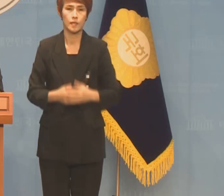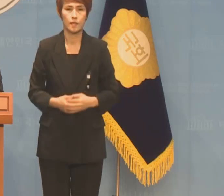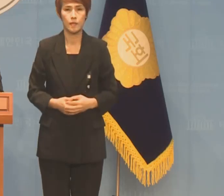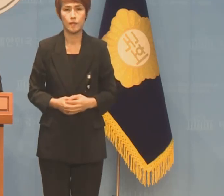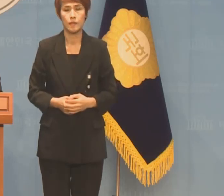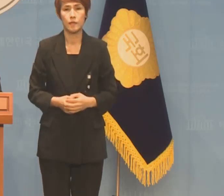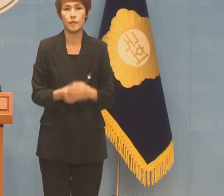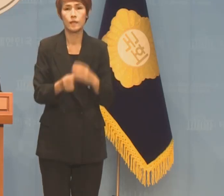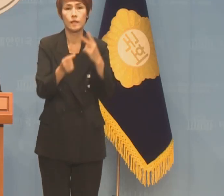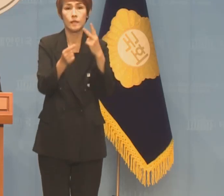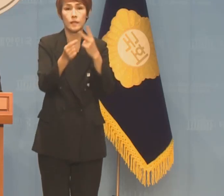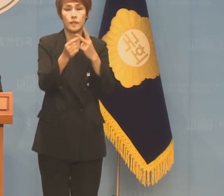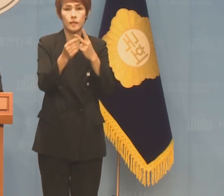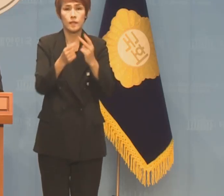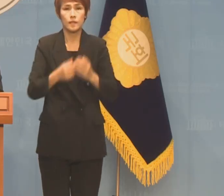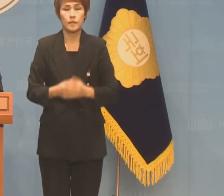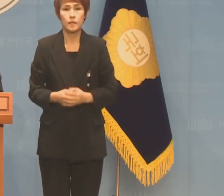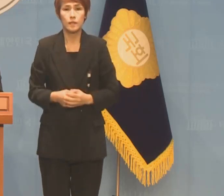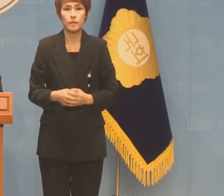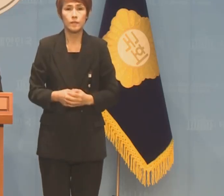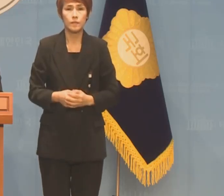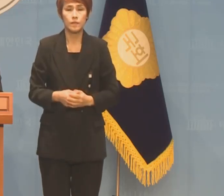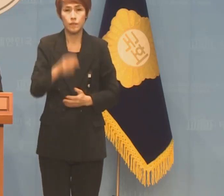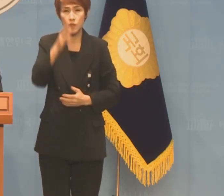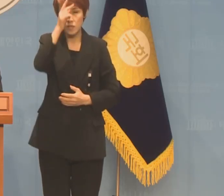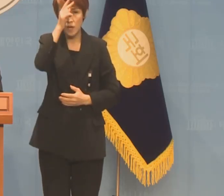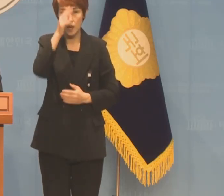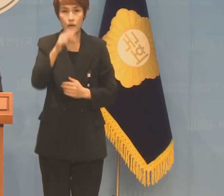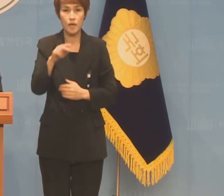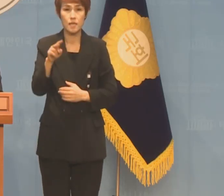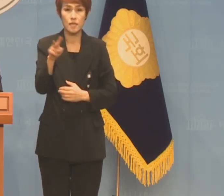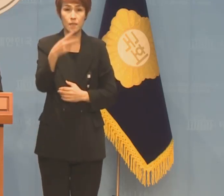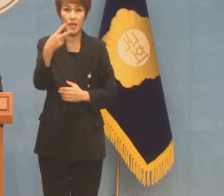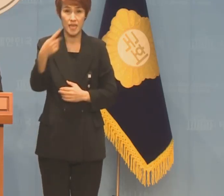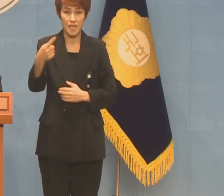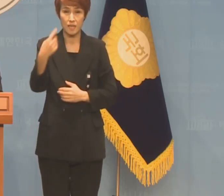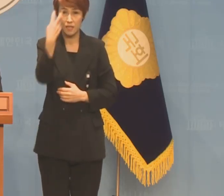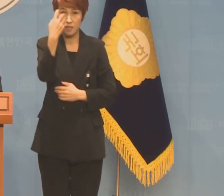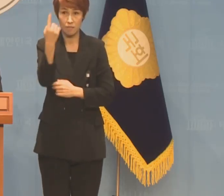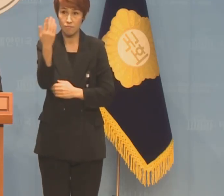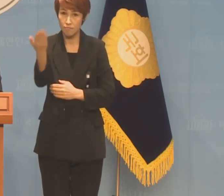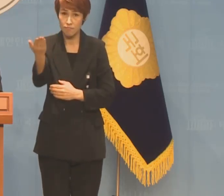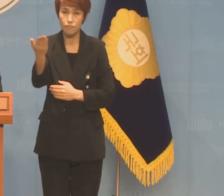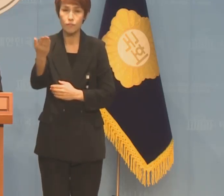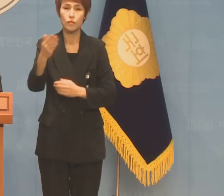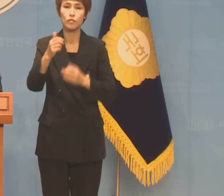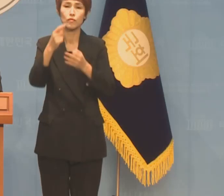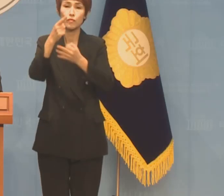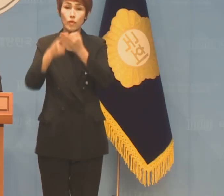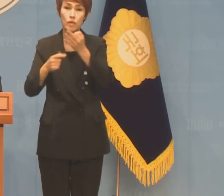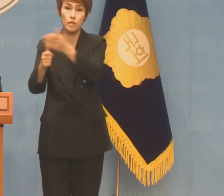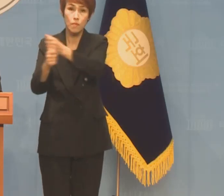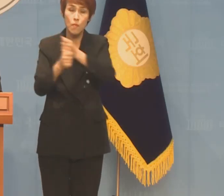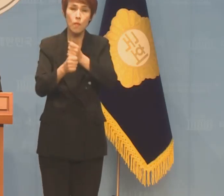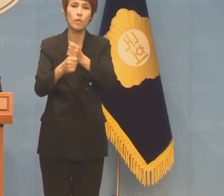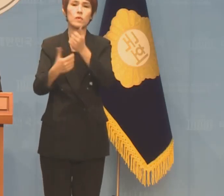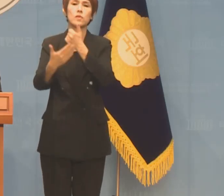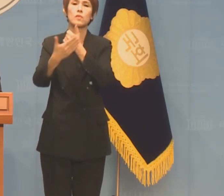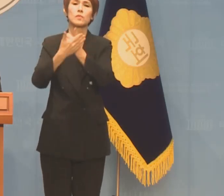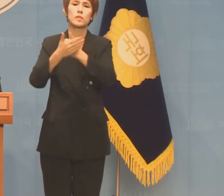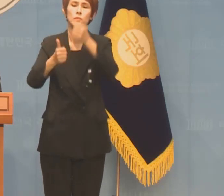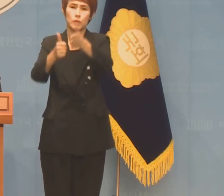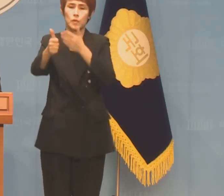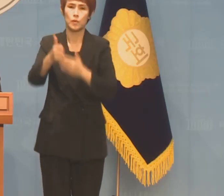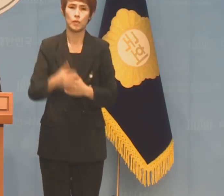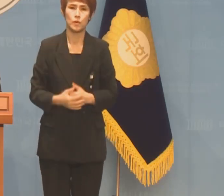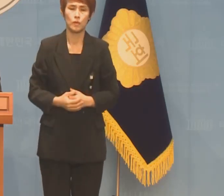둘째, 수방사와 경찰 200기 경비단은 윤석열 체포 협조를 선언하십시오. 내란